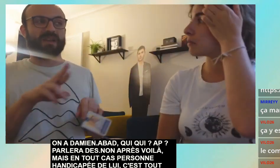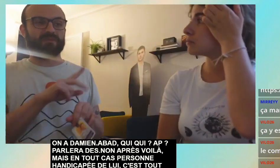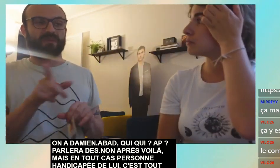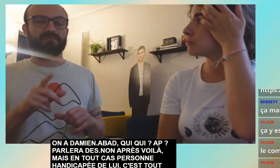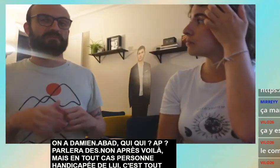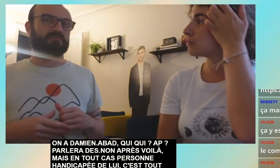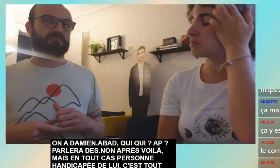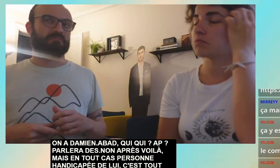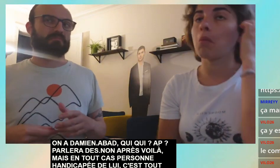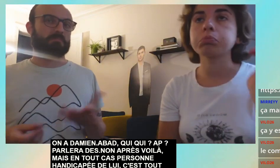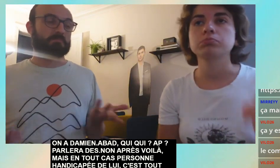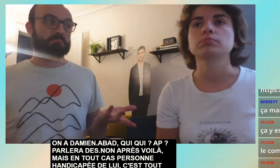sûr.